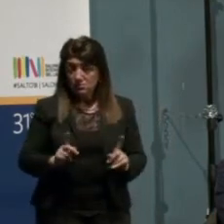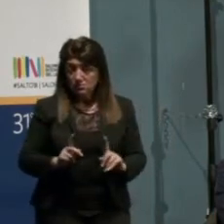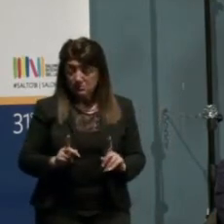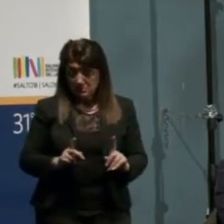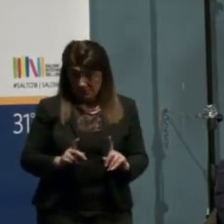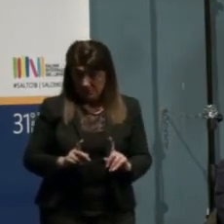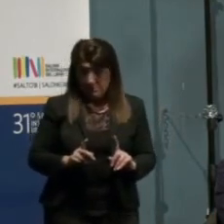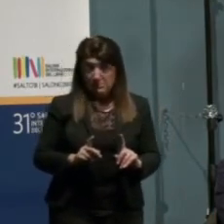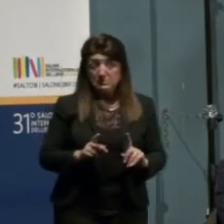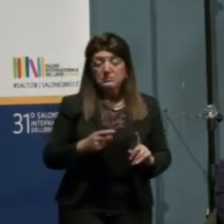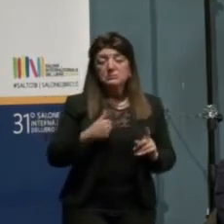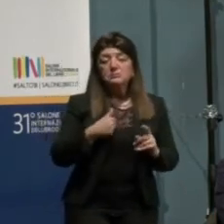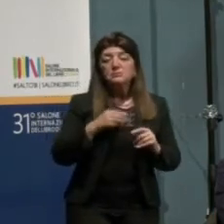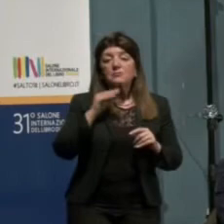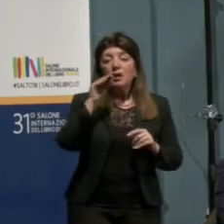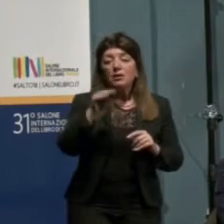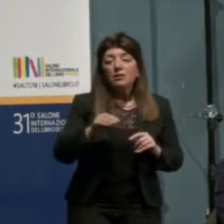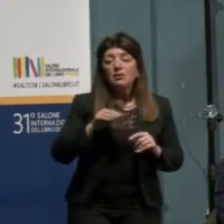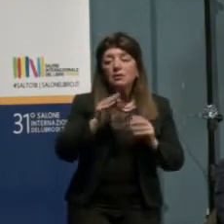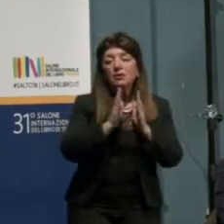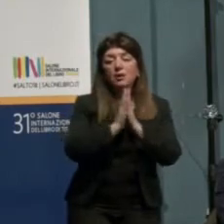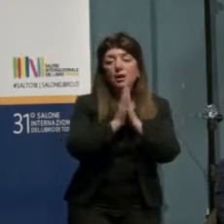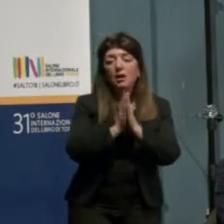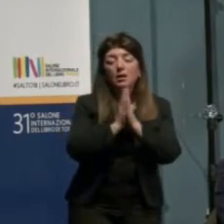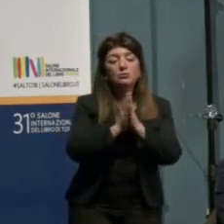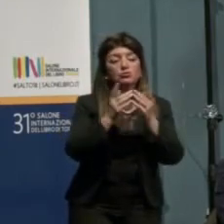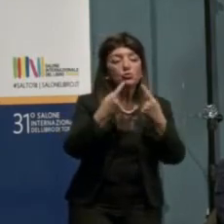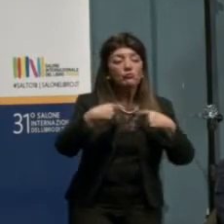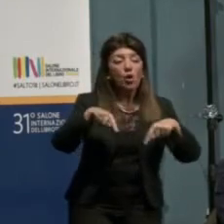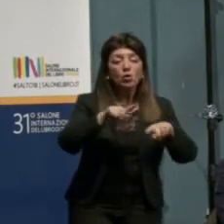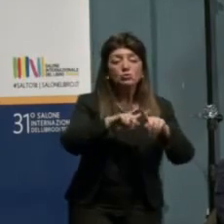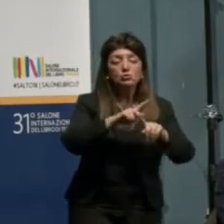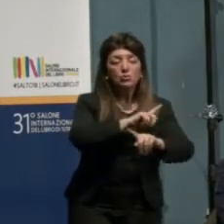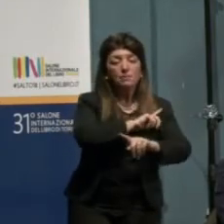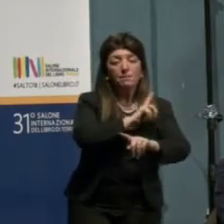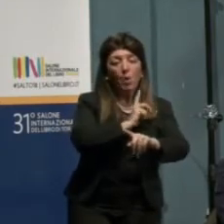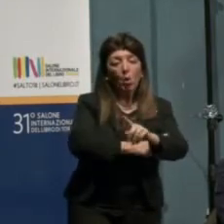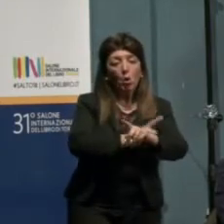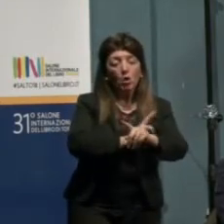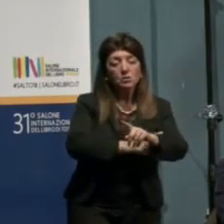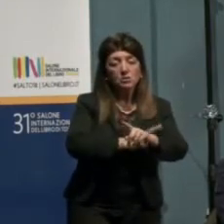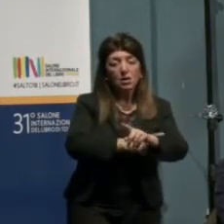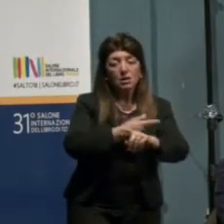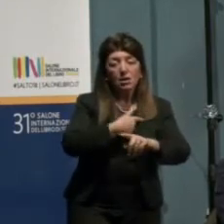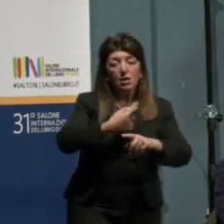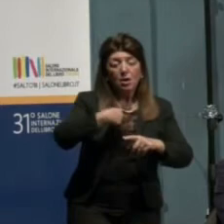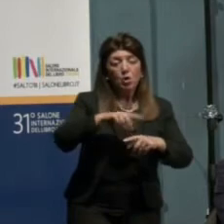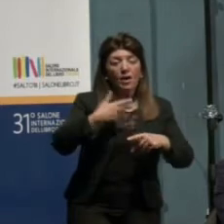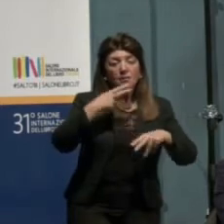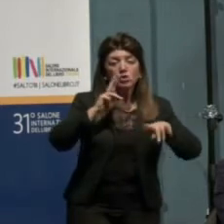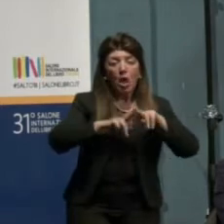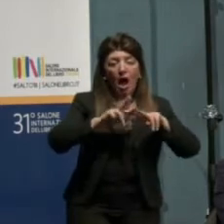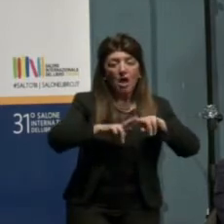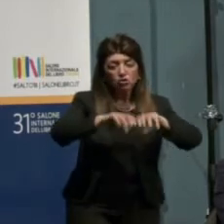io vi chiedo di fare tutto quello che il vostro potere credo che come ora con giulio stiamo noi lanceremo degli hashtag e per chiedere